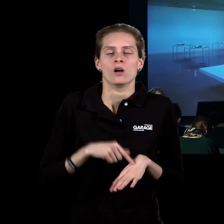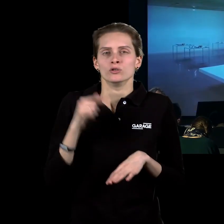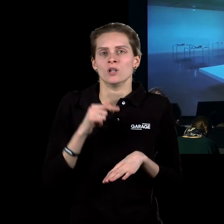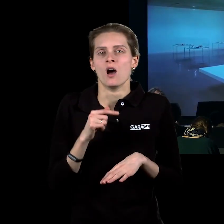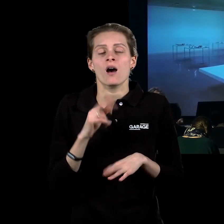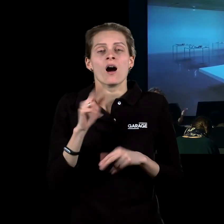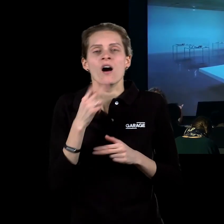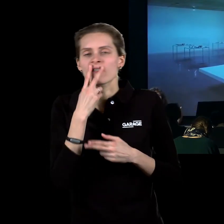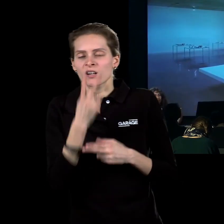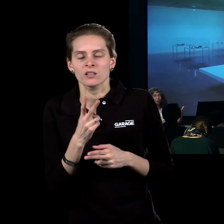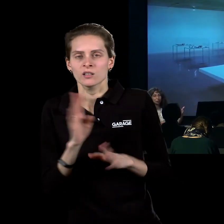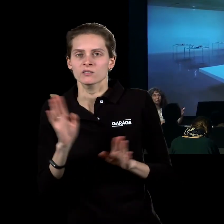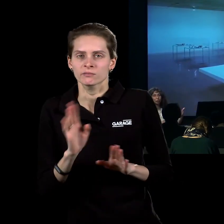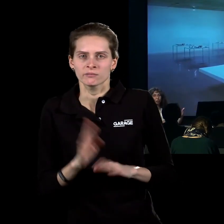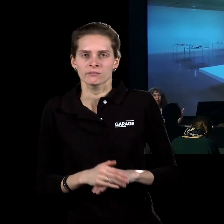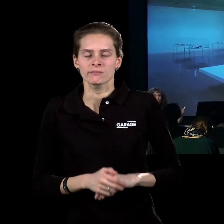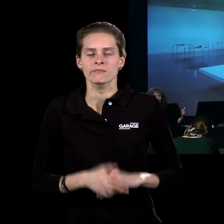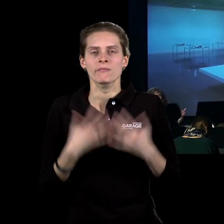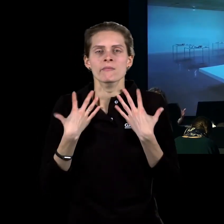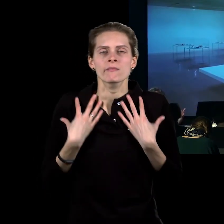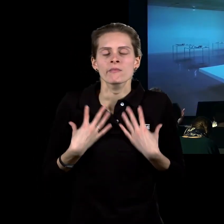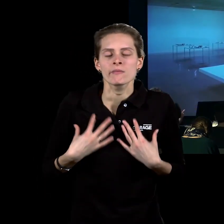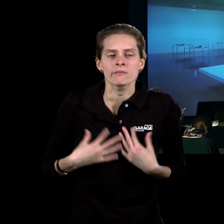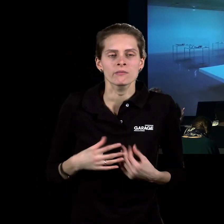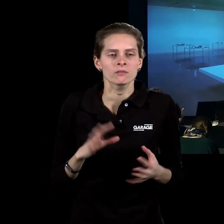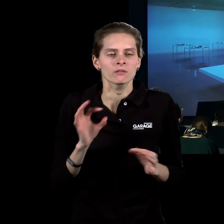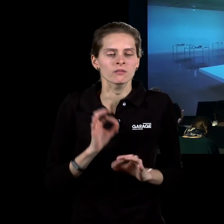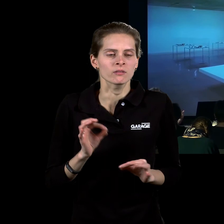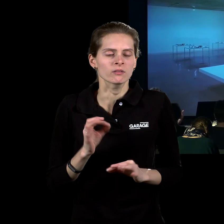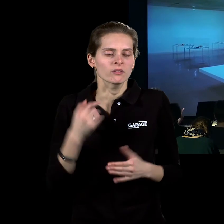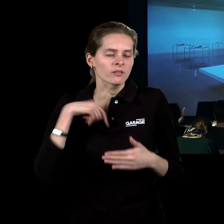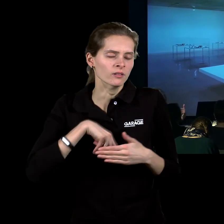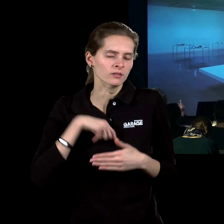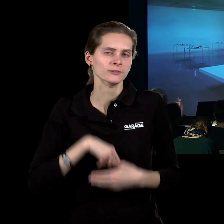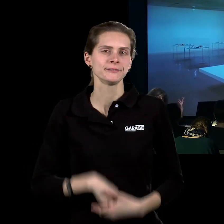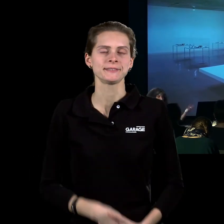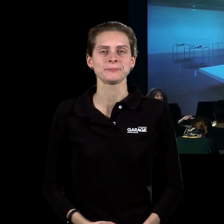как оно выглядит. Это телесность по ту сторону образа тела, да, это телесность по ту сторону